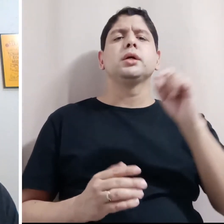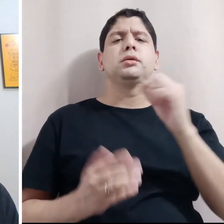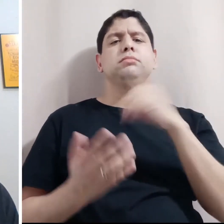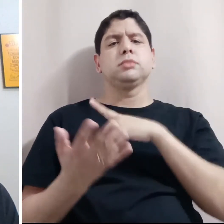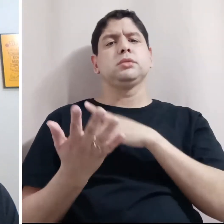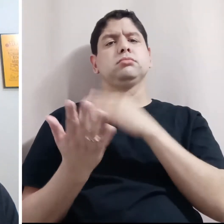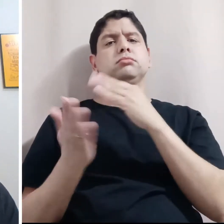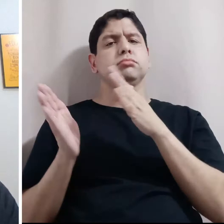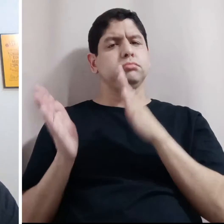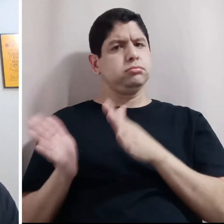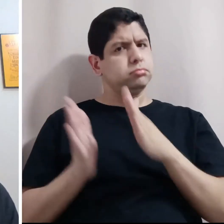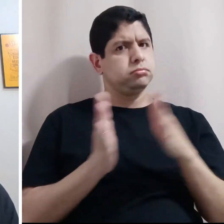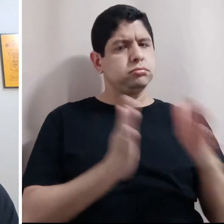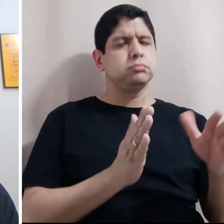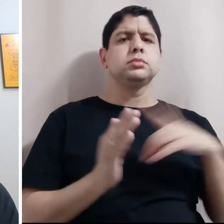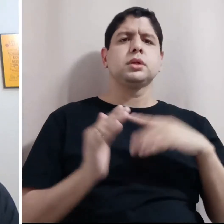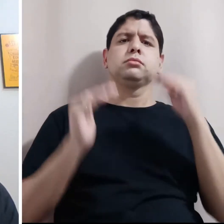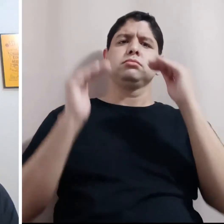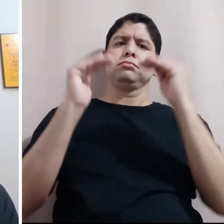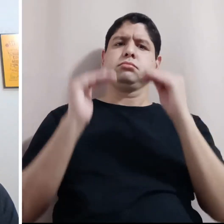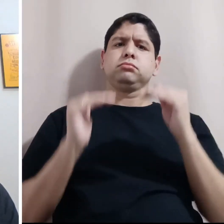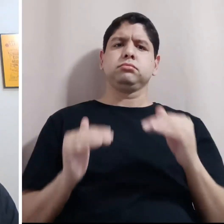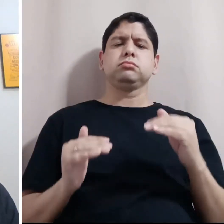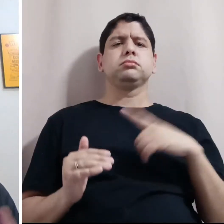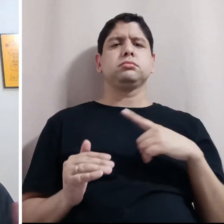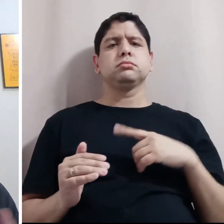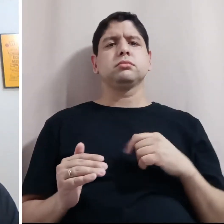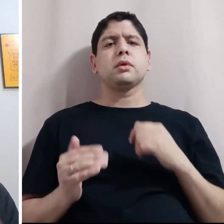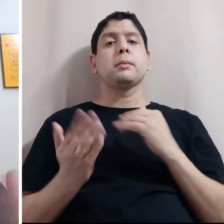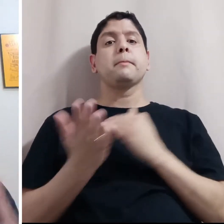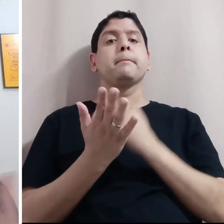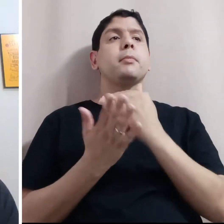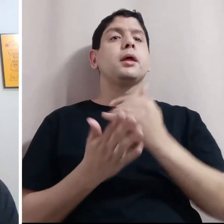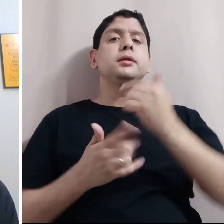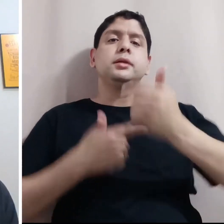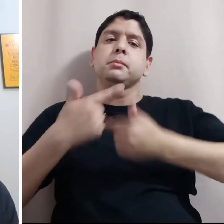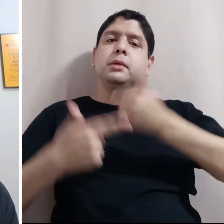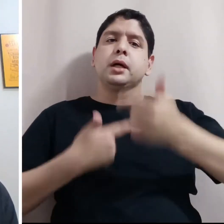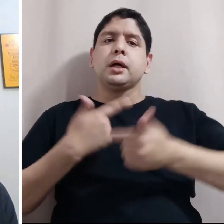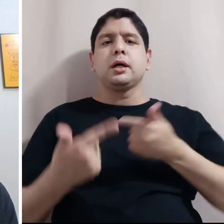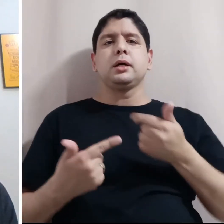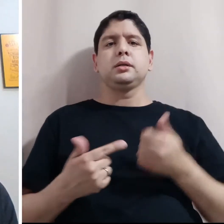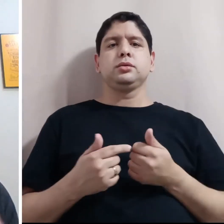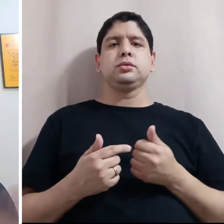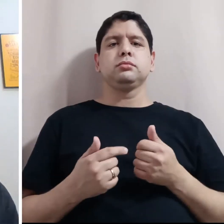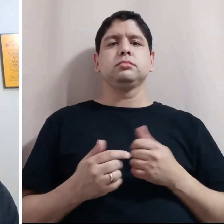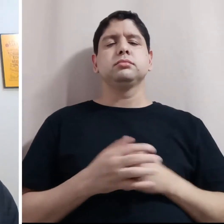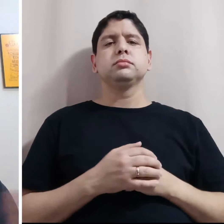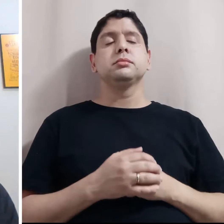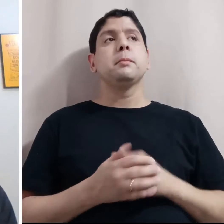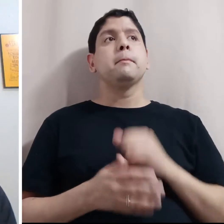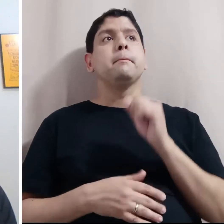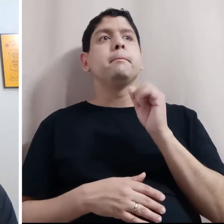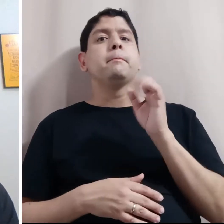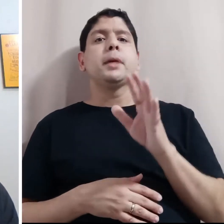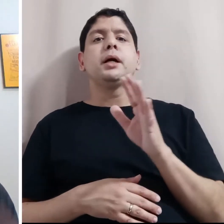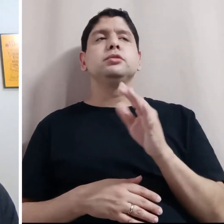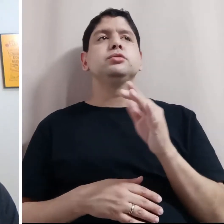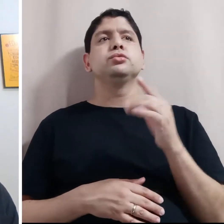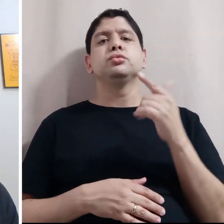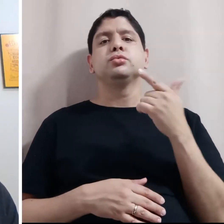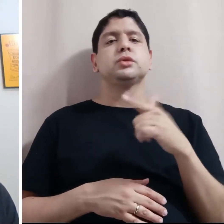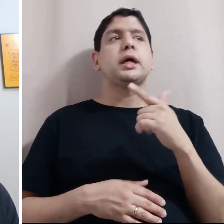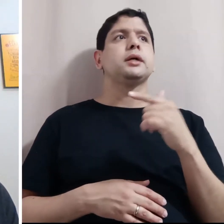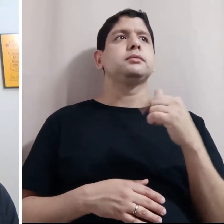né, em sua divisão, em sua organização, uma divisão que era mais uma divisão do trabalho, né, homens e mulheres, mas